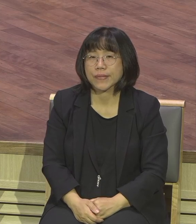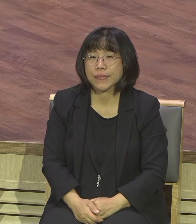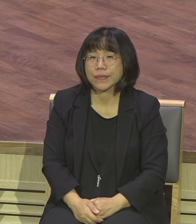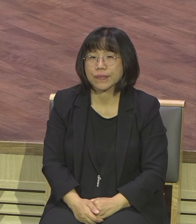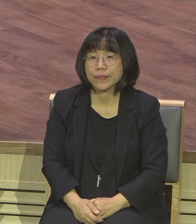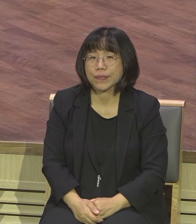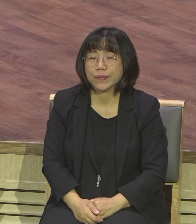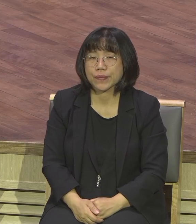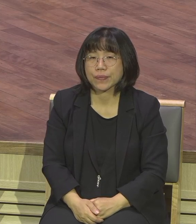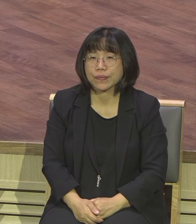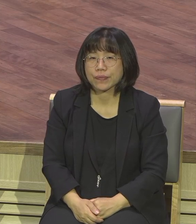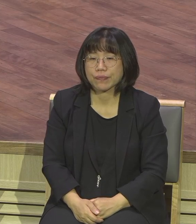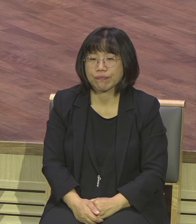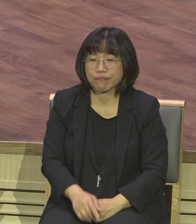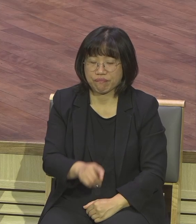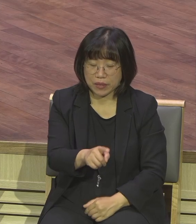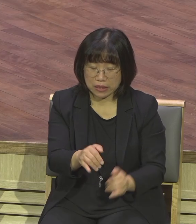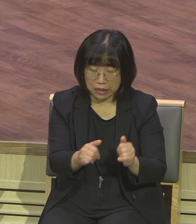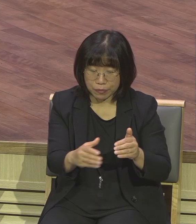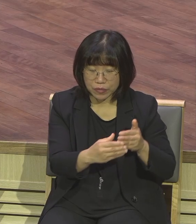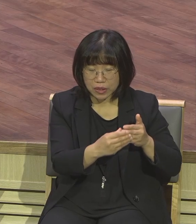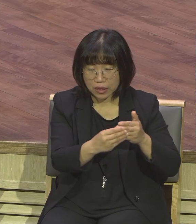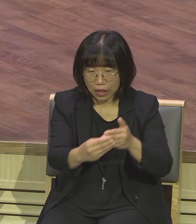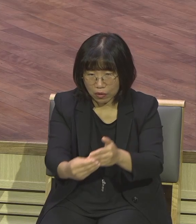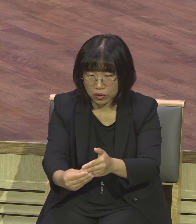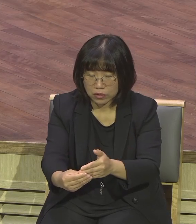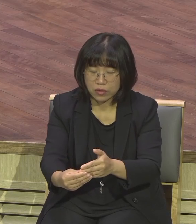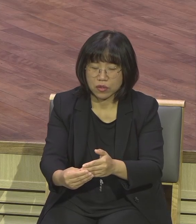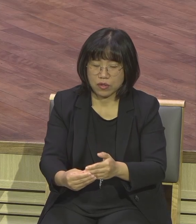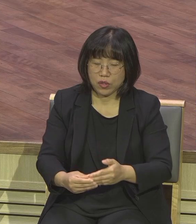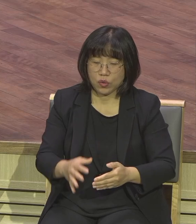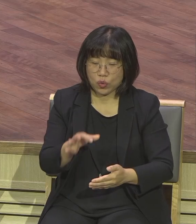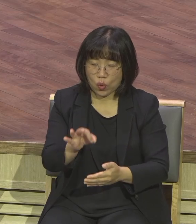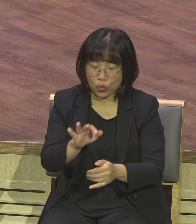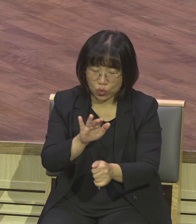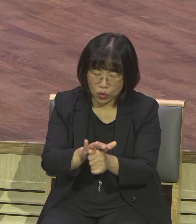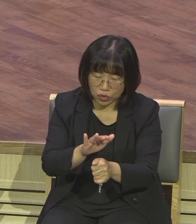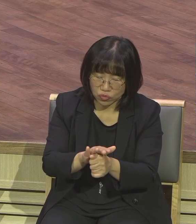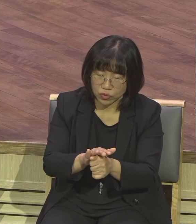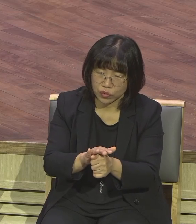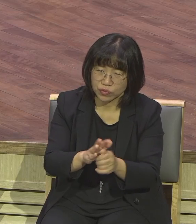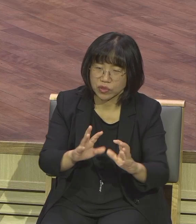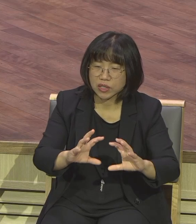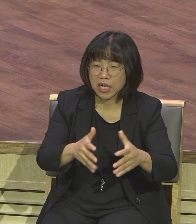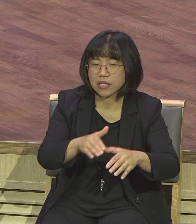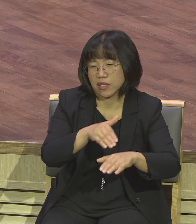그 뭐 단순하게 그냥 데려가지고 뭐 케어해주고 그냥 끝나는 거 지금 세상